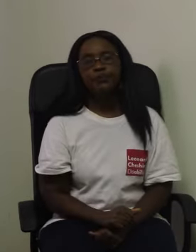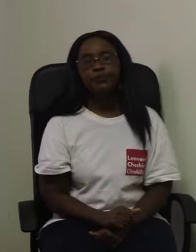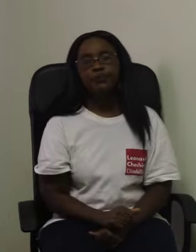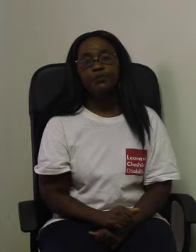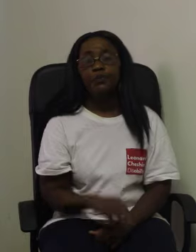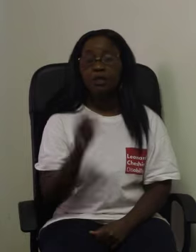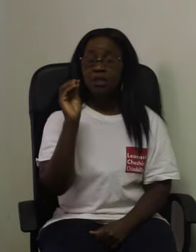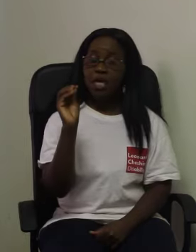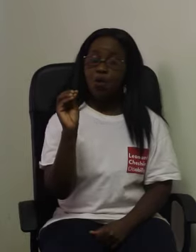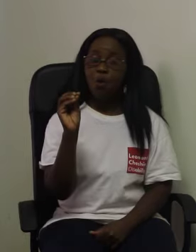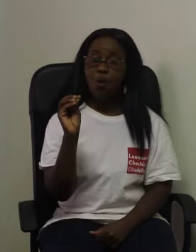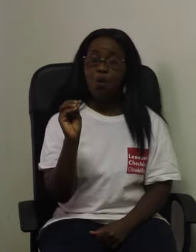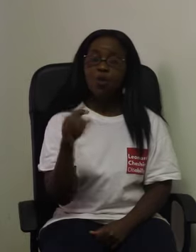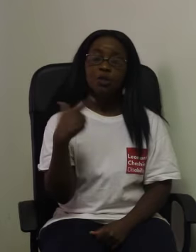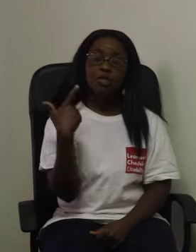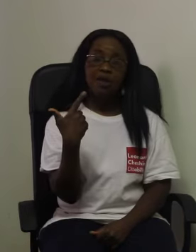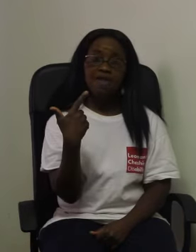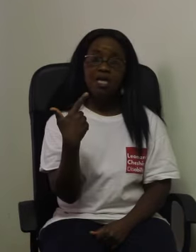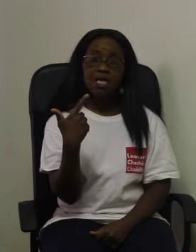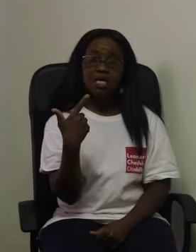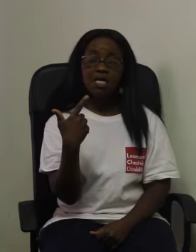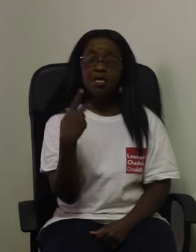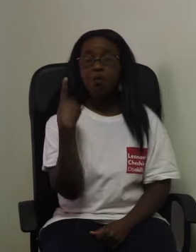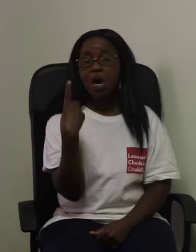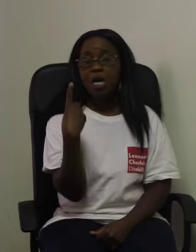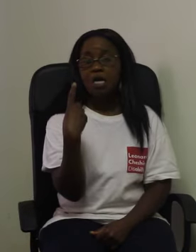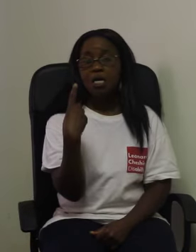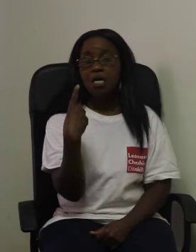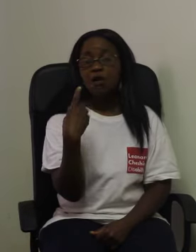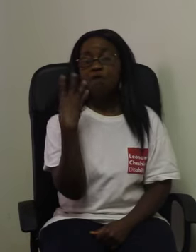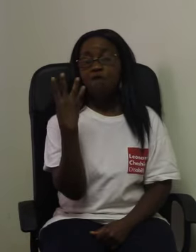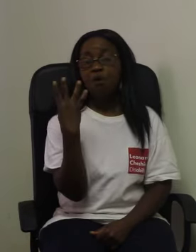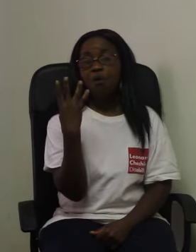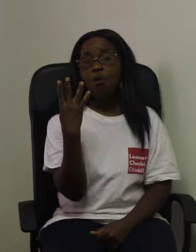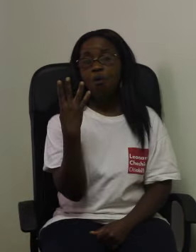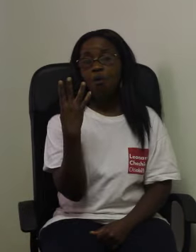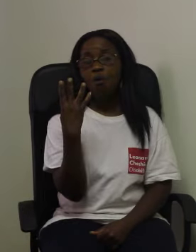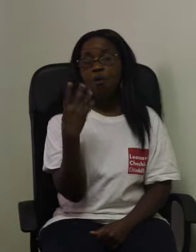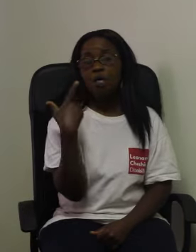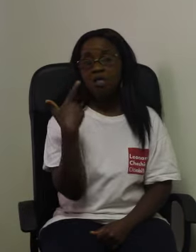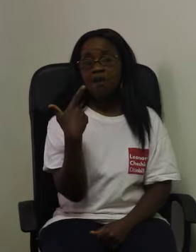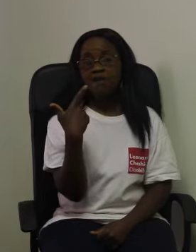0-7-1-4 7